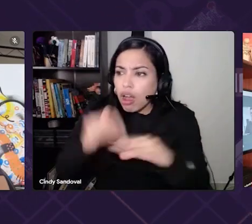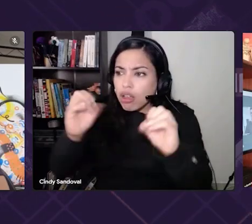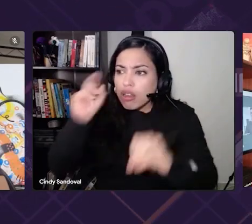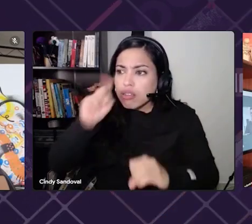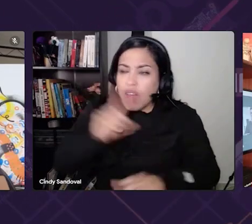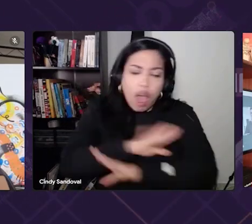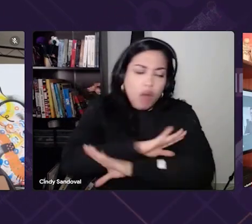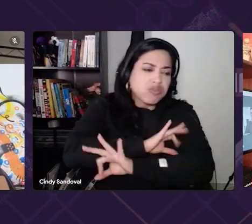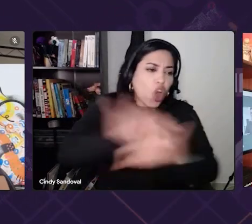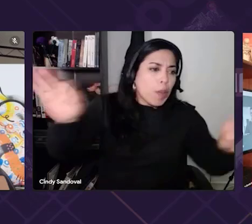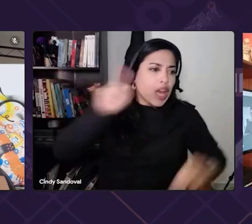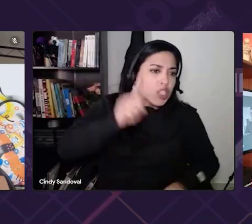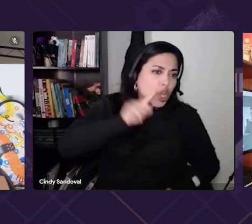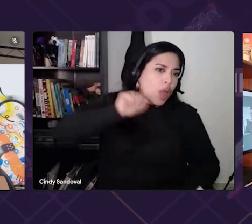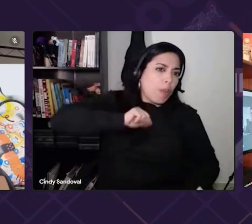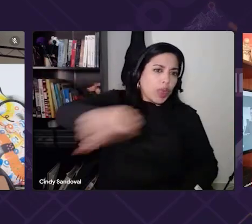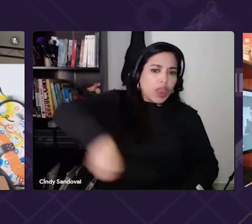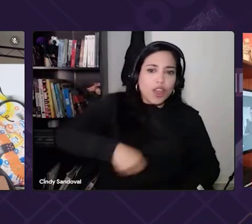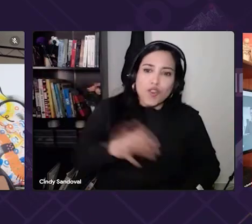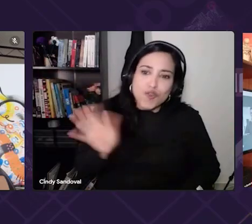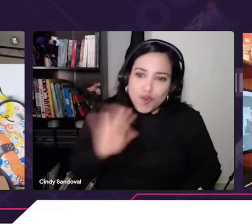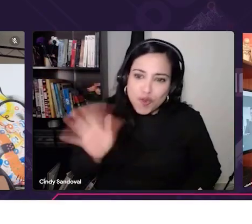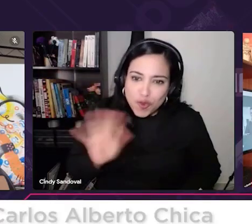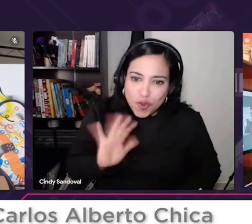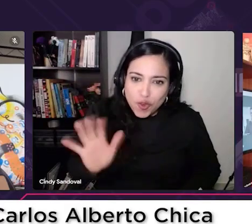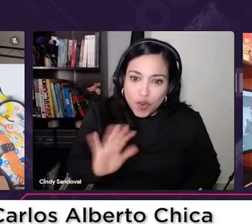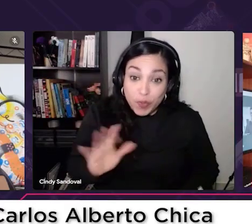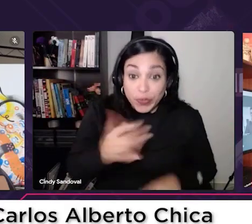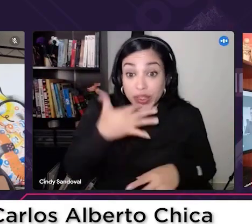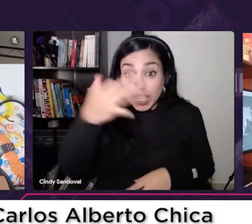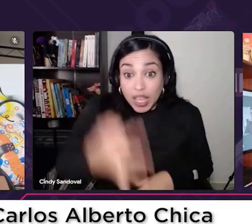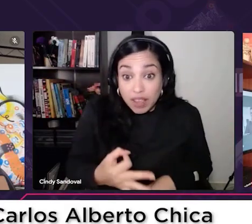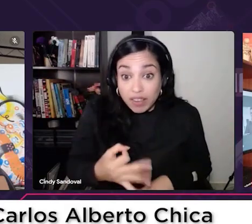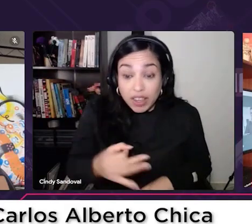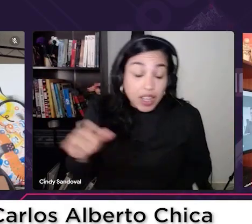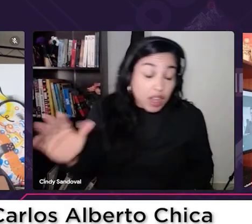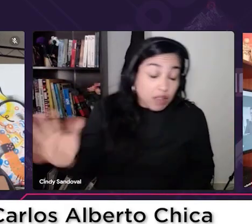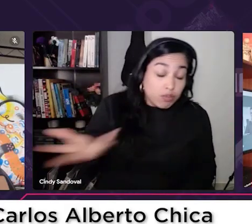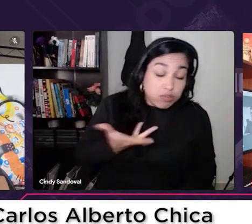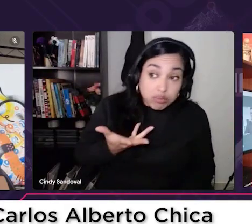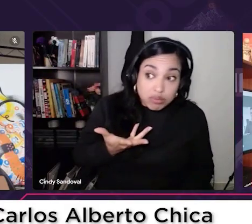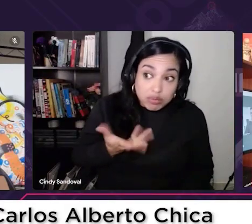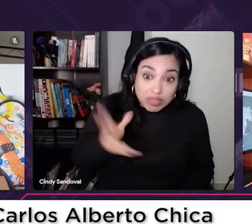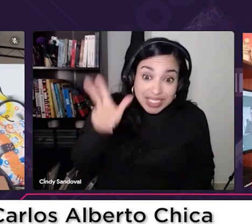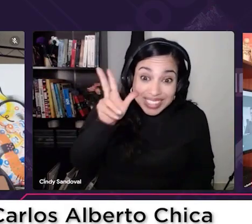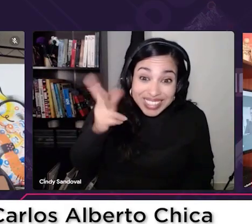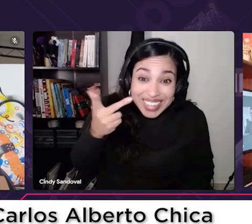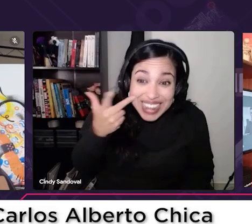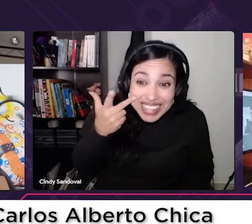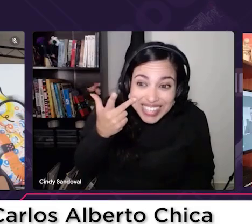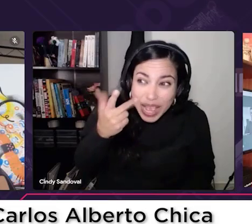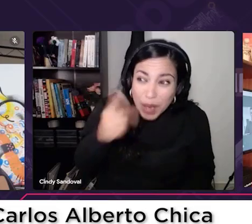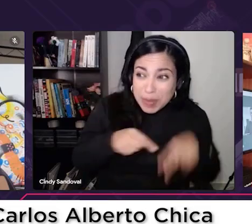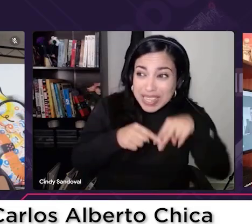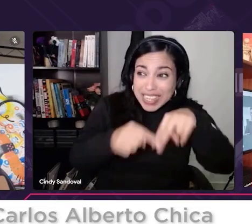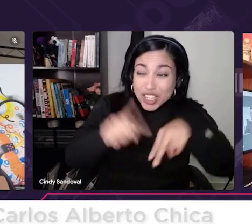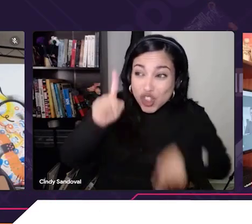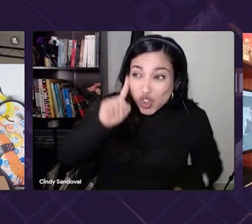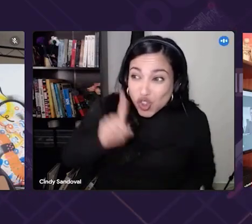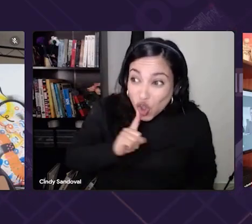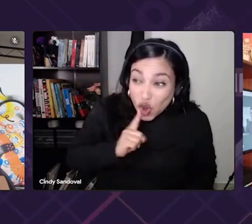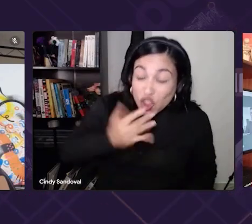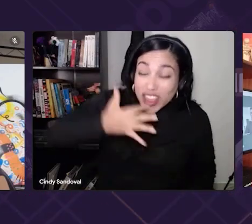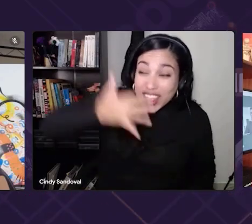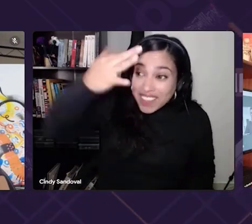cuando conocimos de la existencia de Cristian, dijimos, este es el hombre que nos va a ayudar a convencer a las personas